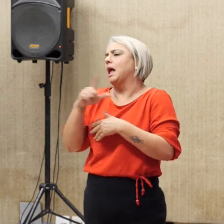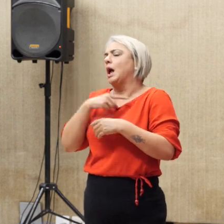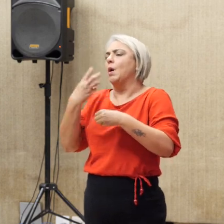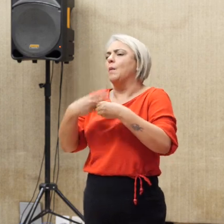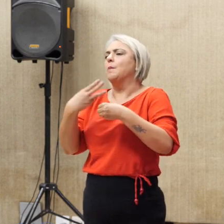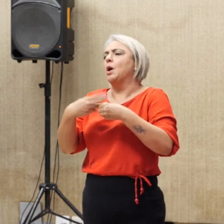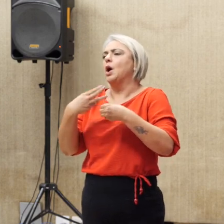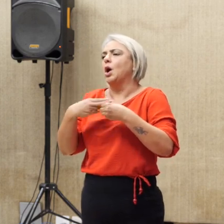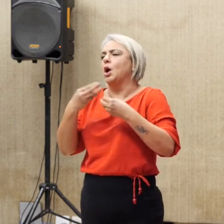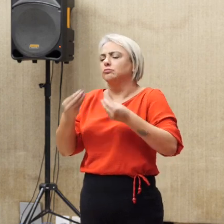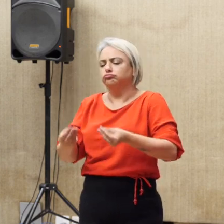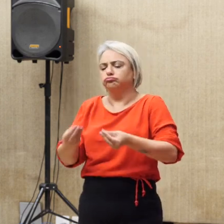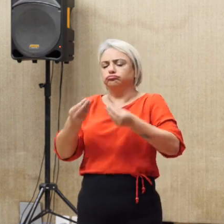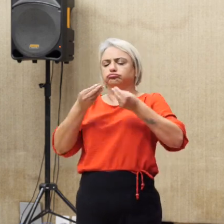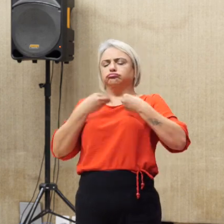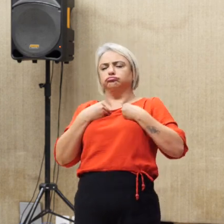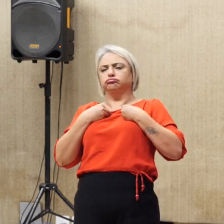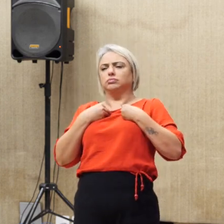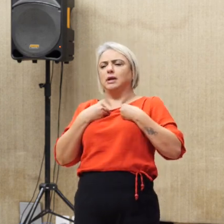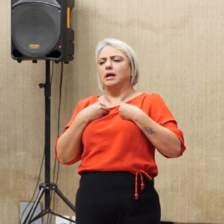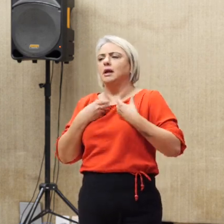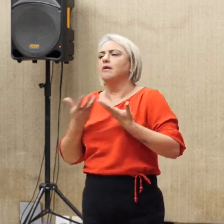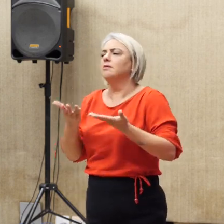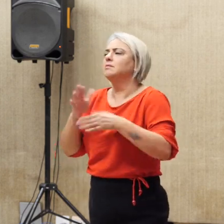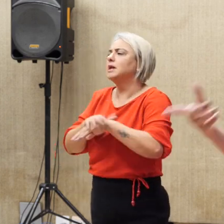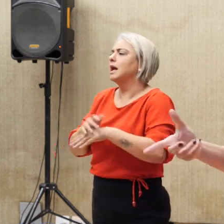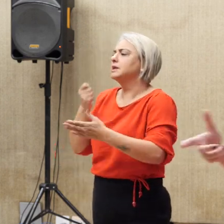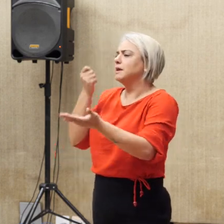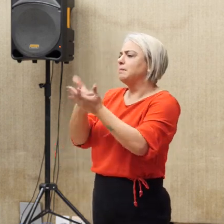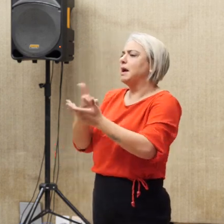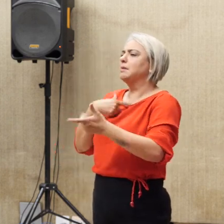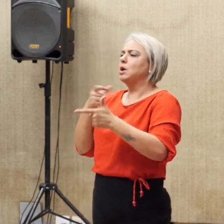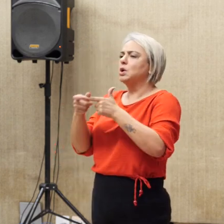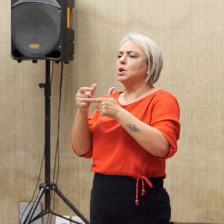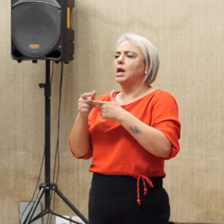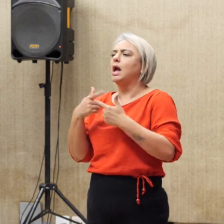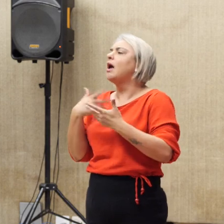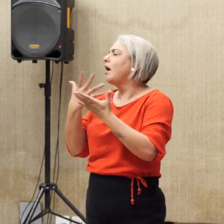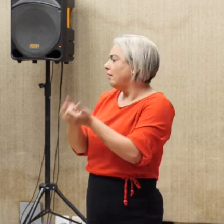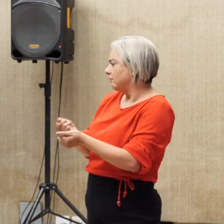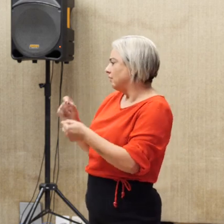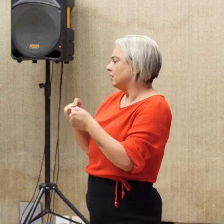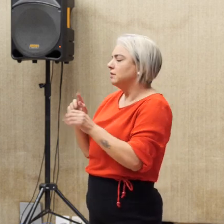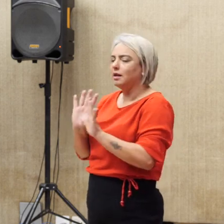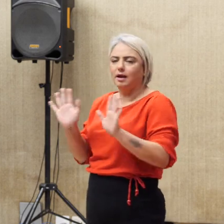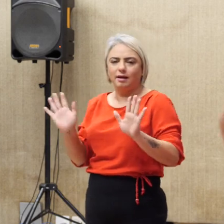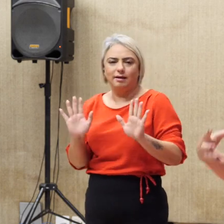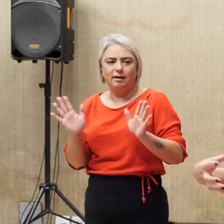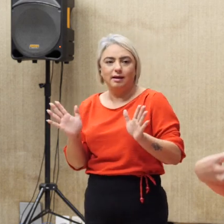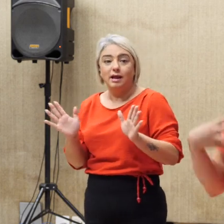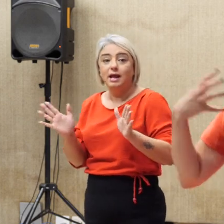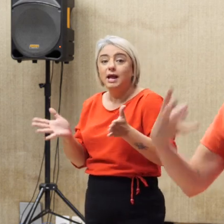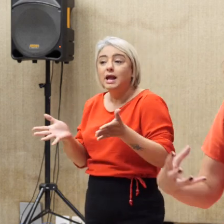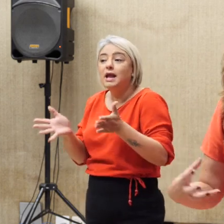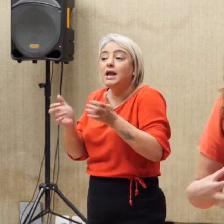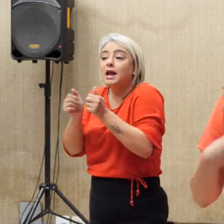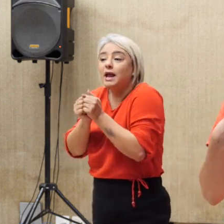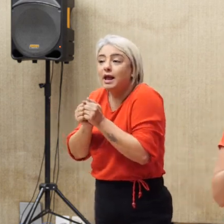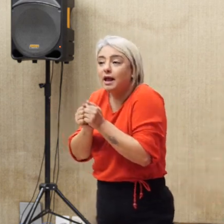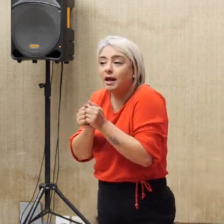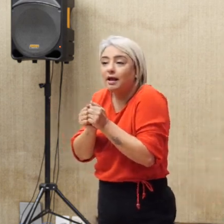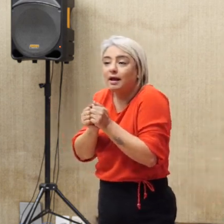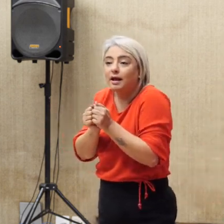o município sirva a ela. Vamos integrar, você paga meu aluguel. Vamos integrar, você faz isso aqui. Não, integrar com